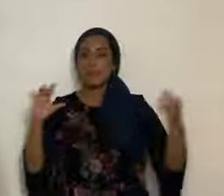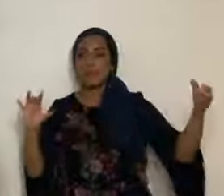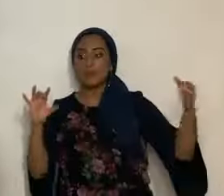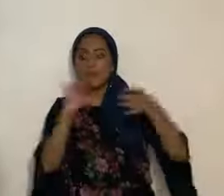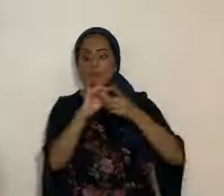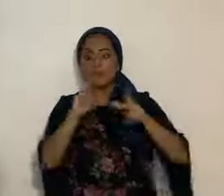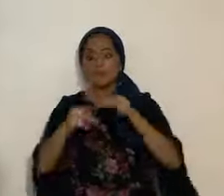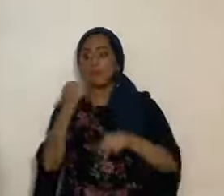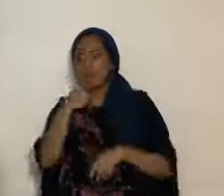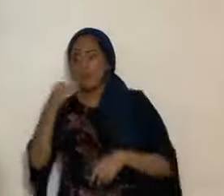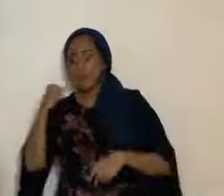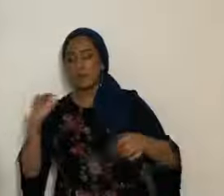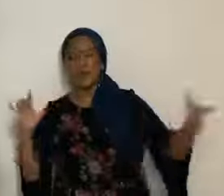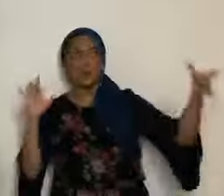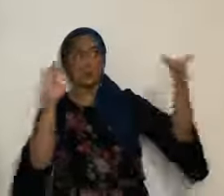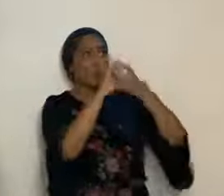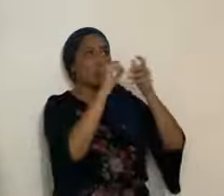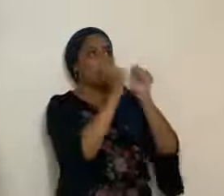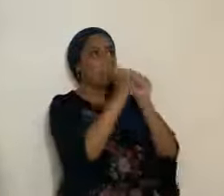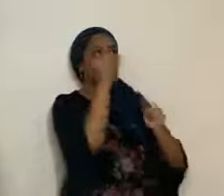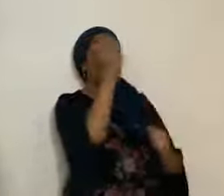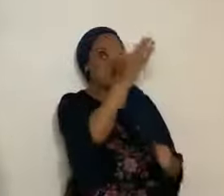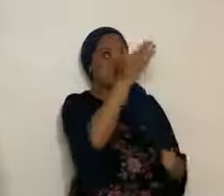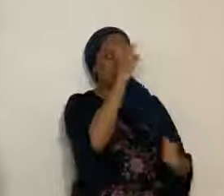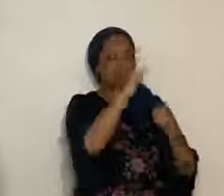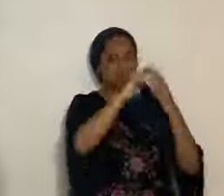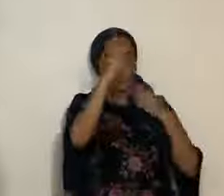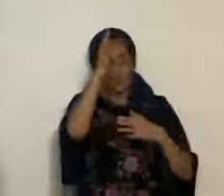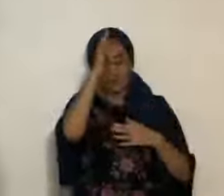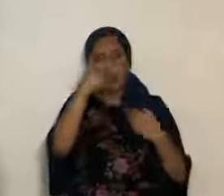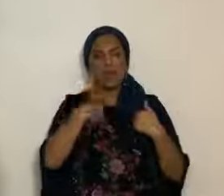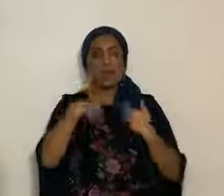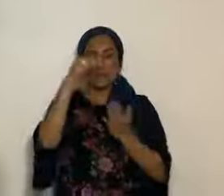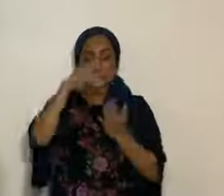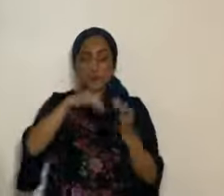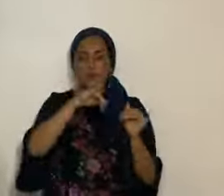de Israel con su Padre, como está escrito en Números